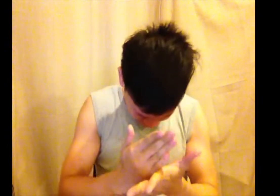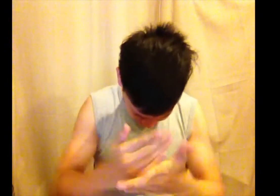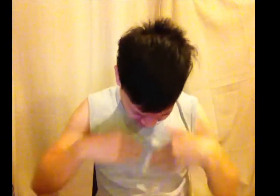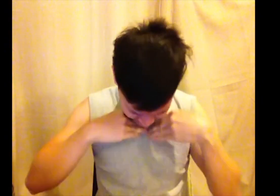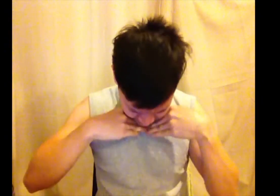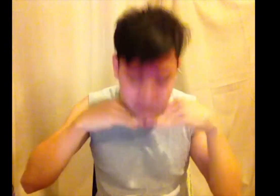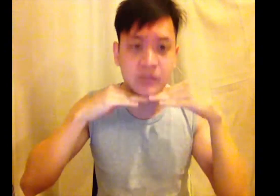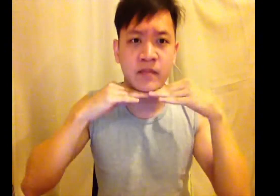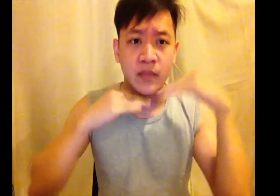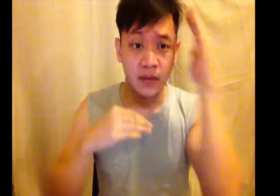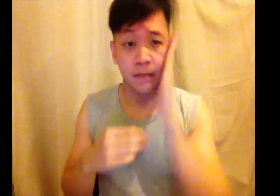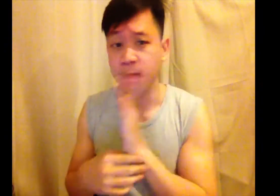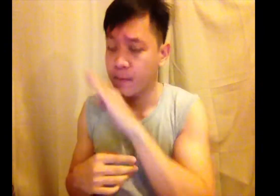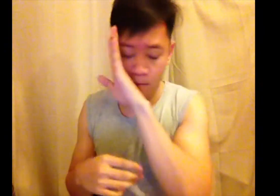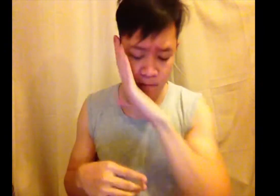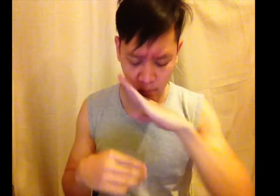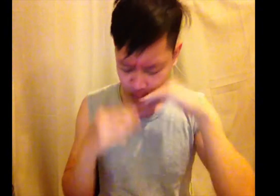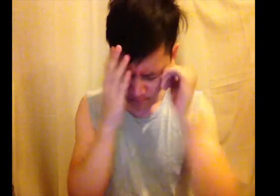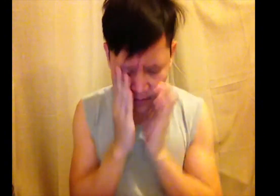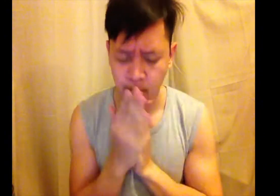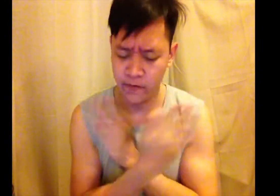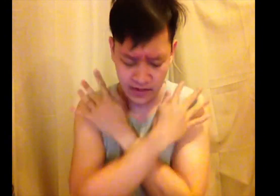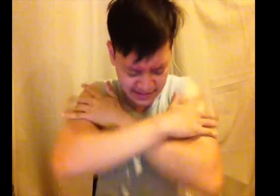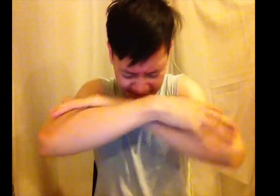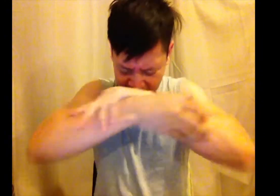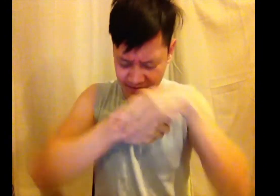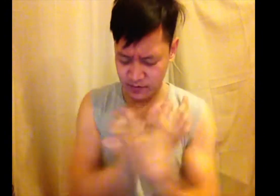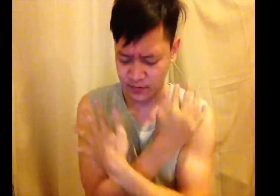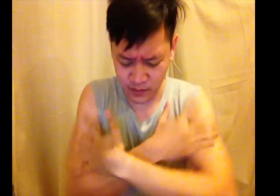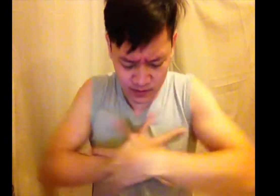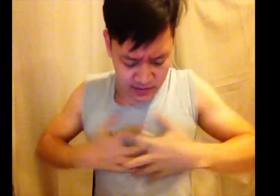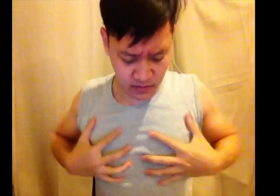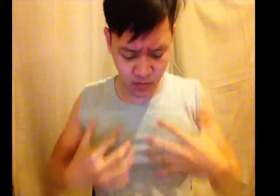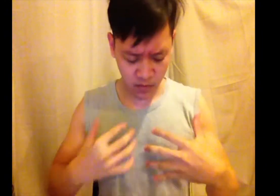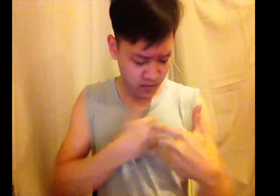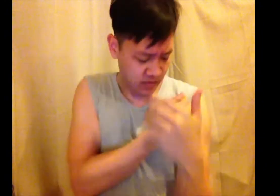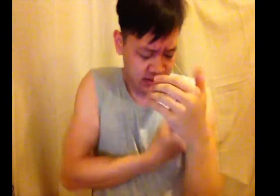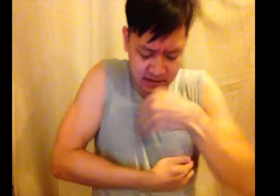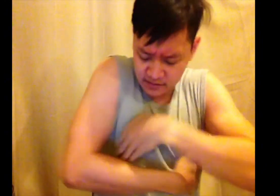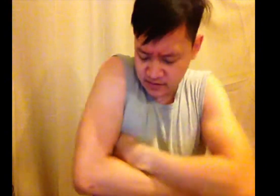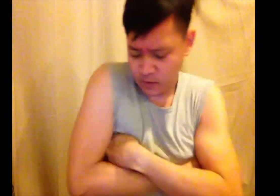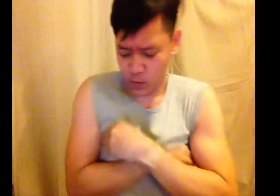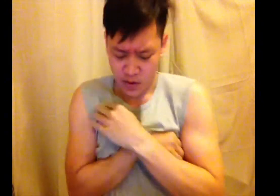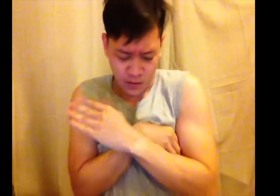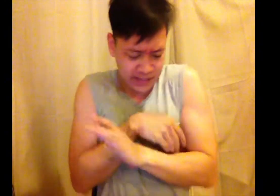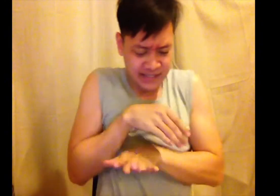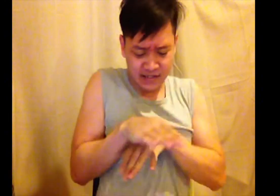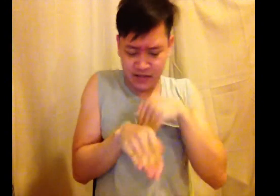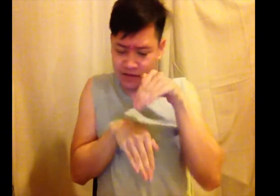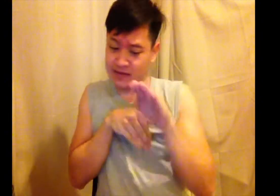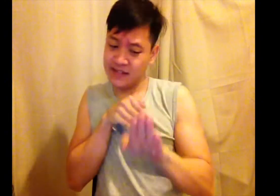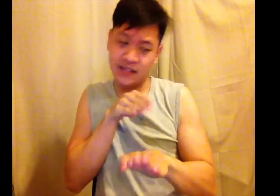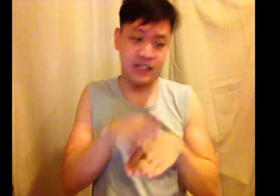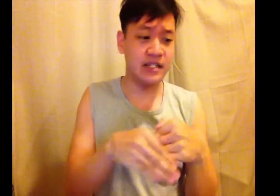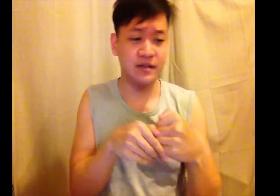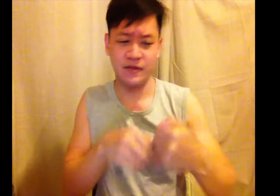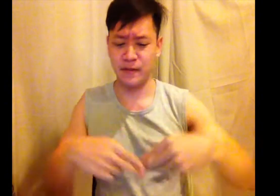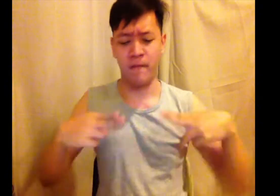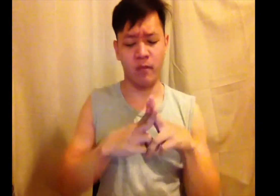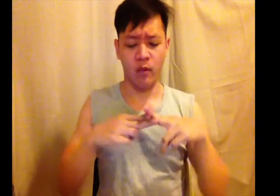กลางคือเธอพยายามจะทำทุกอย่างเพื่อเขาคนนั้นยอมทุกทางให้ลงมาลวนมาลามให้รบให้รอตรงนั้นเว้าตรงนี้ให้เว้าตรงนั้นเอาใจไปผูกกับเท้าค